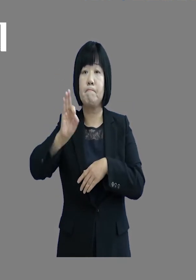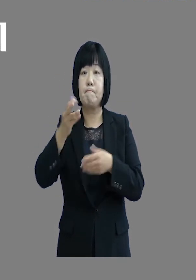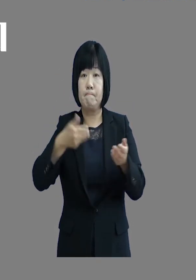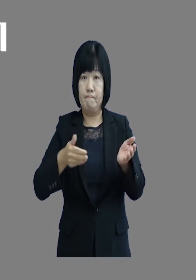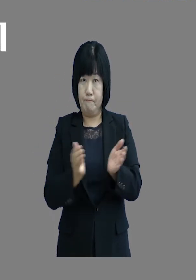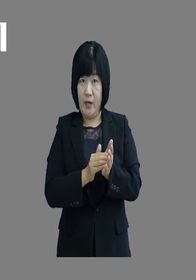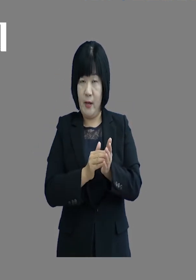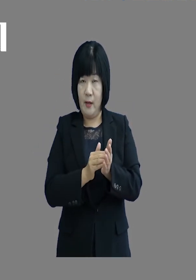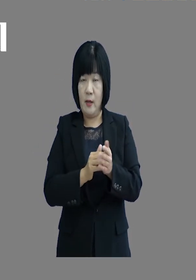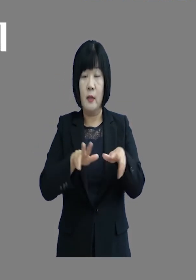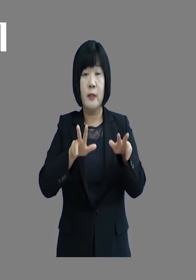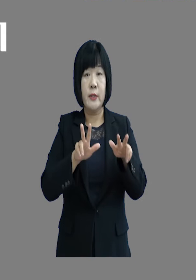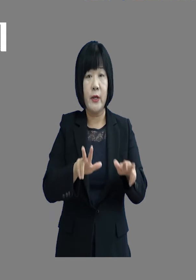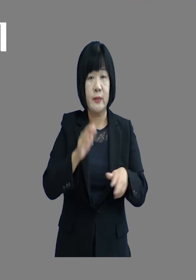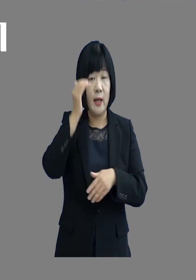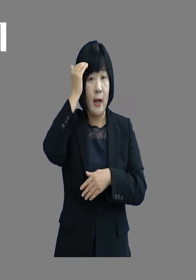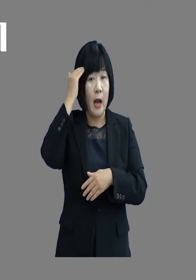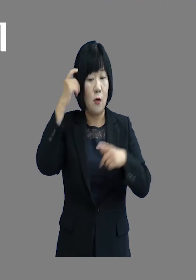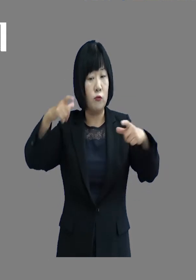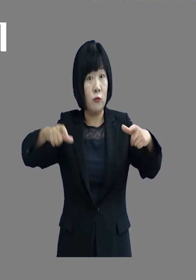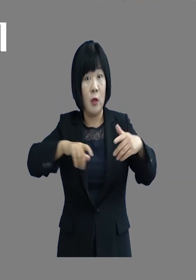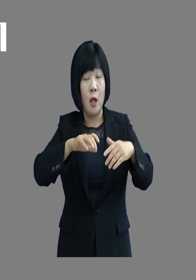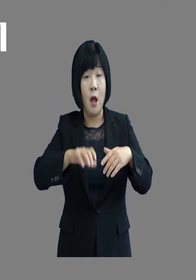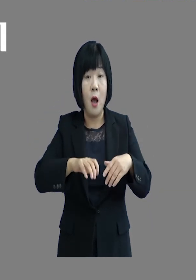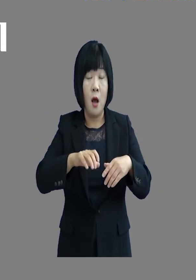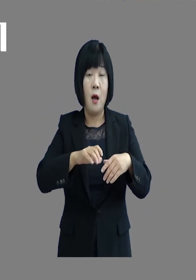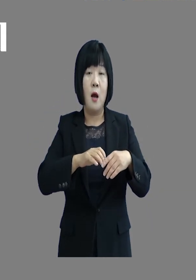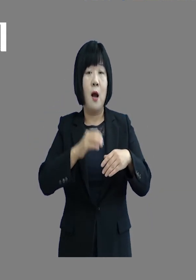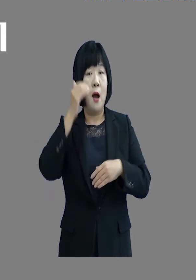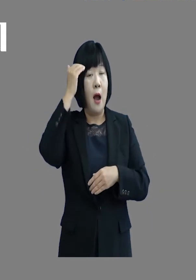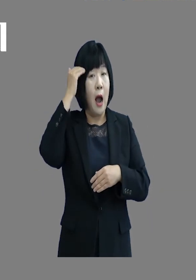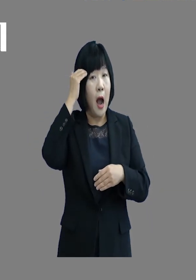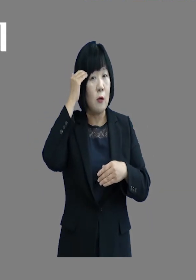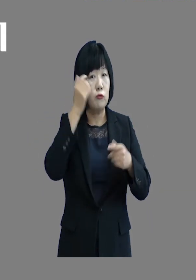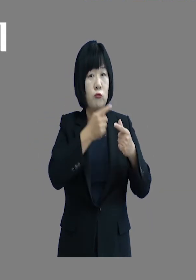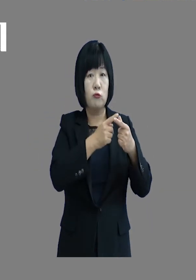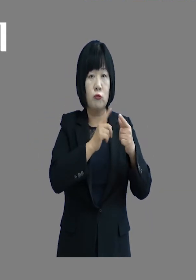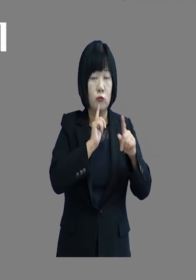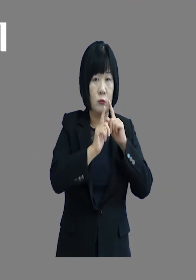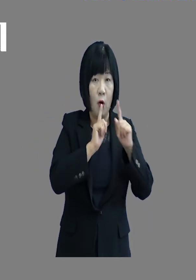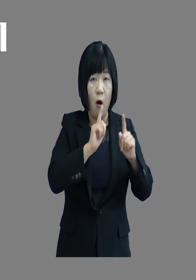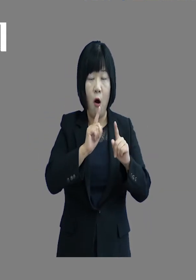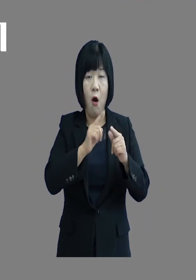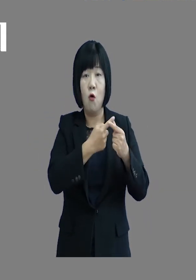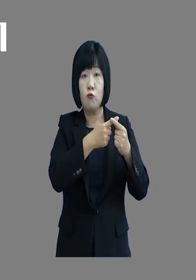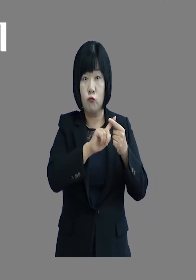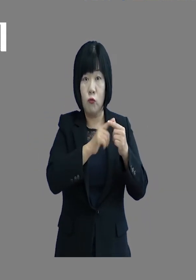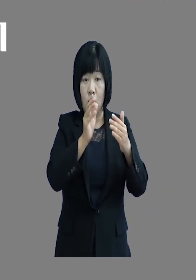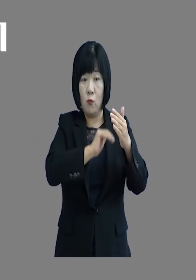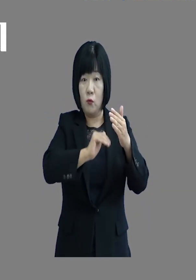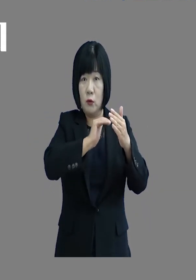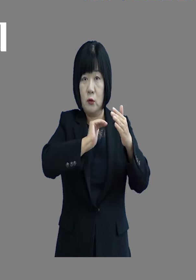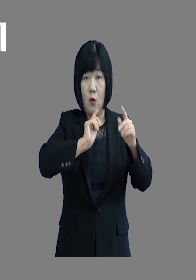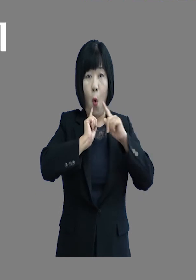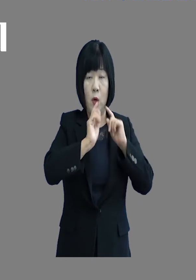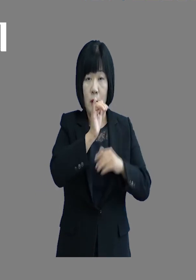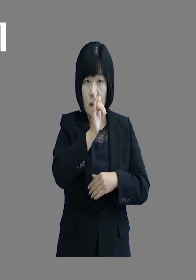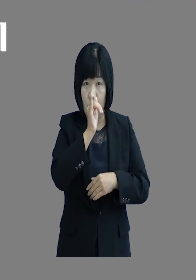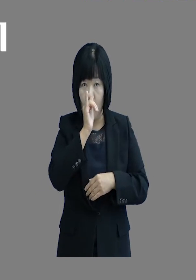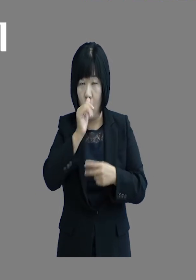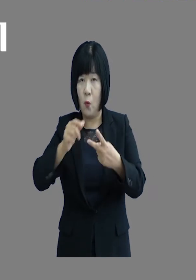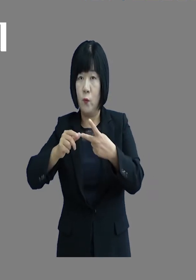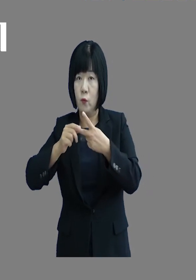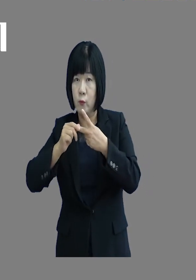현재 대한민국에는 한국어, 국어라고 하는 공용어, 공식적인 언어가 있고 그리고